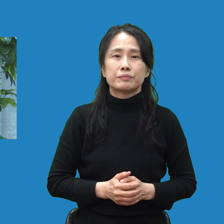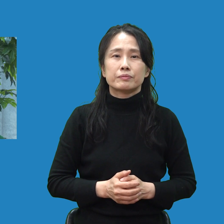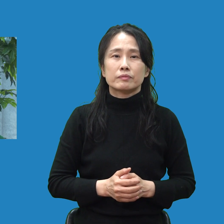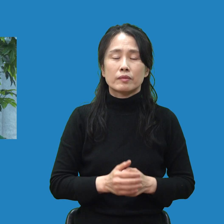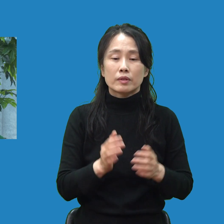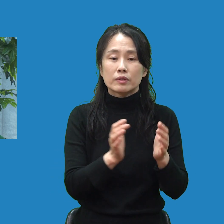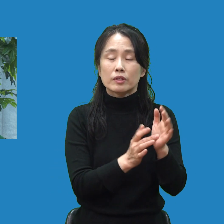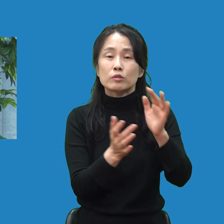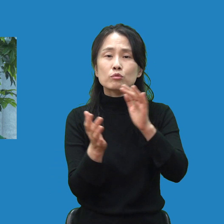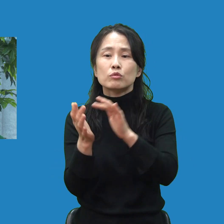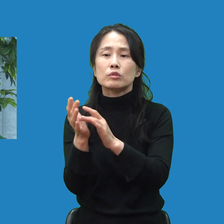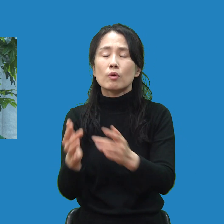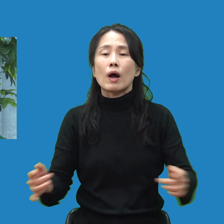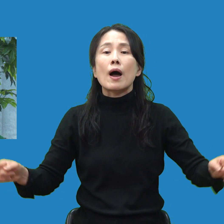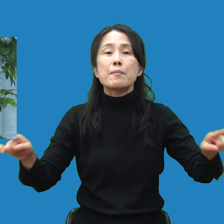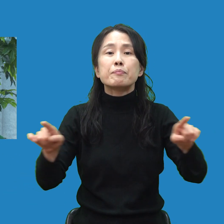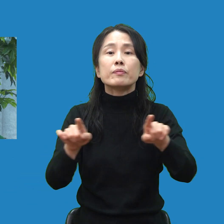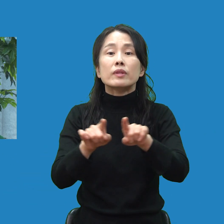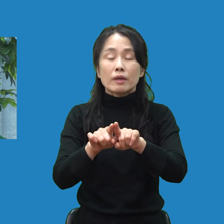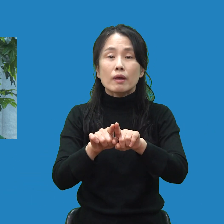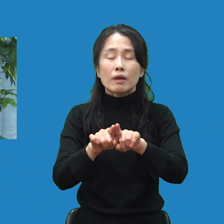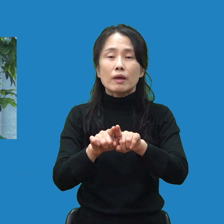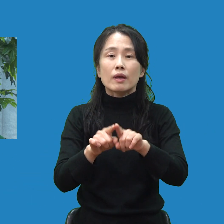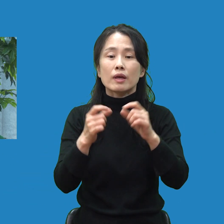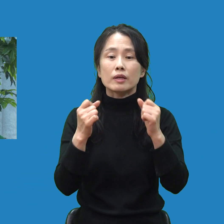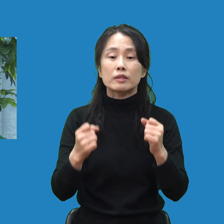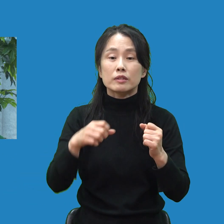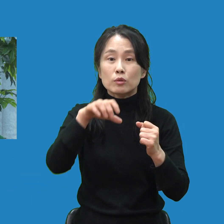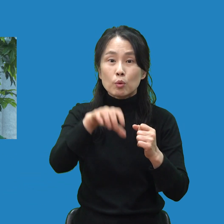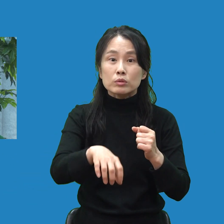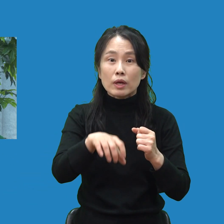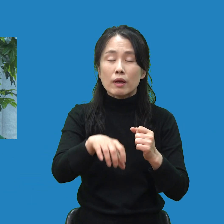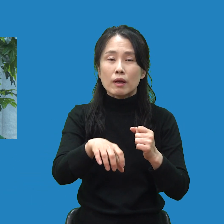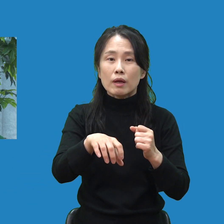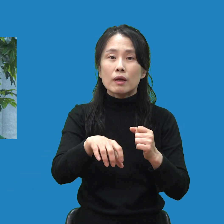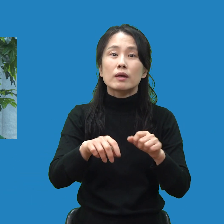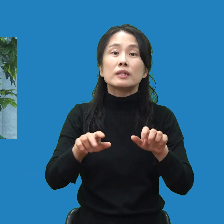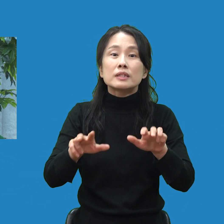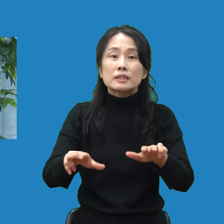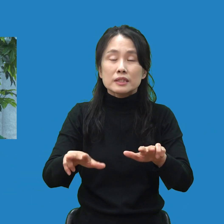그 현장에 막 화산이 폭발하듯이